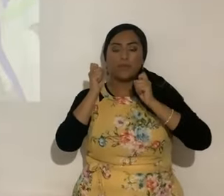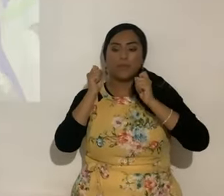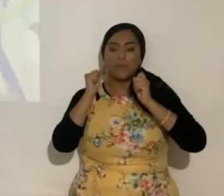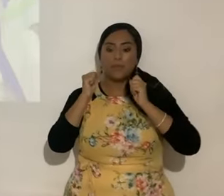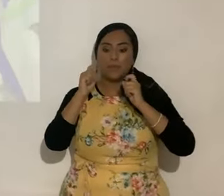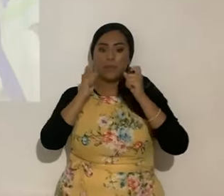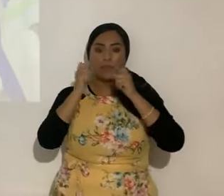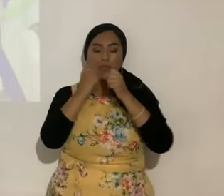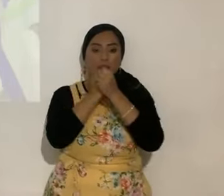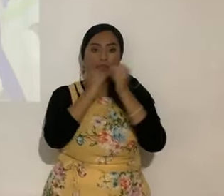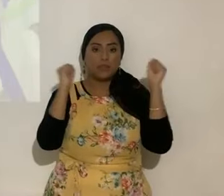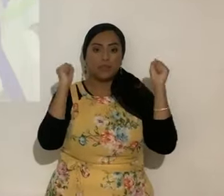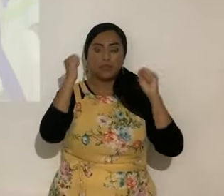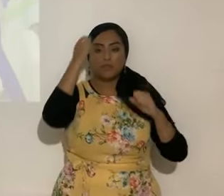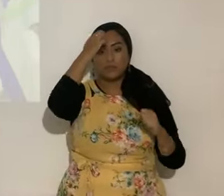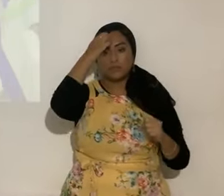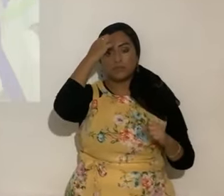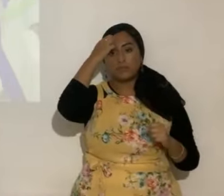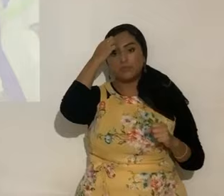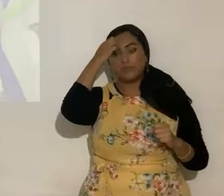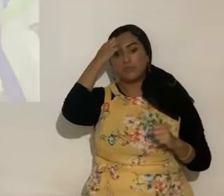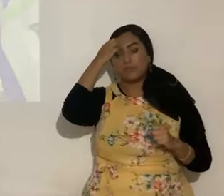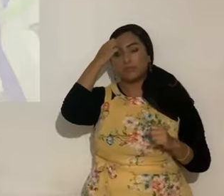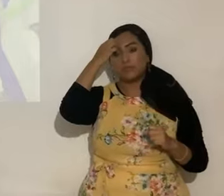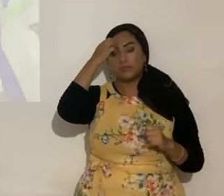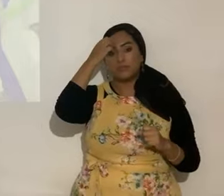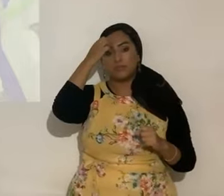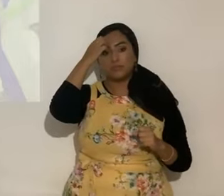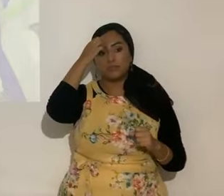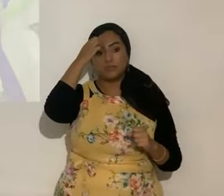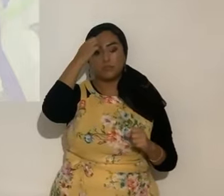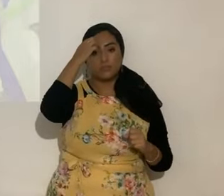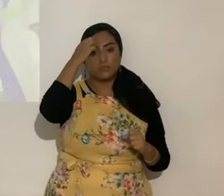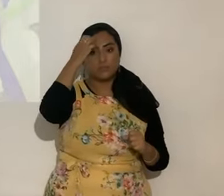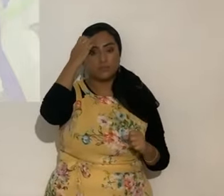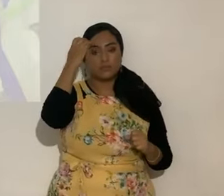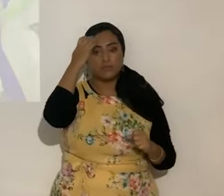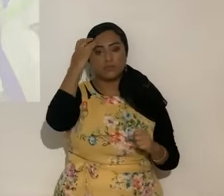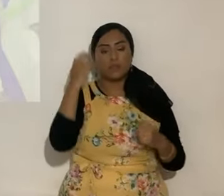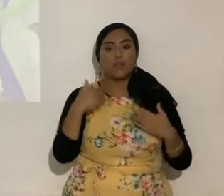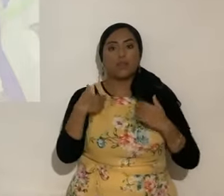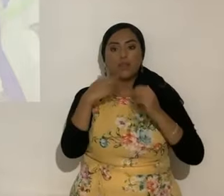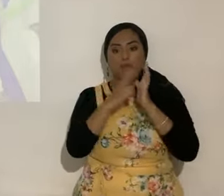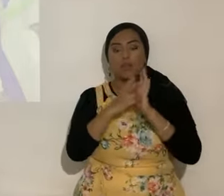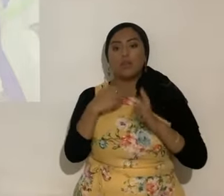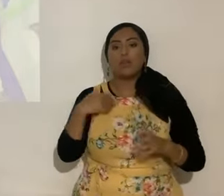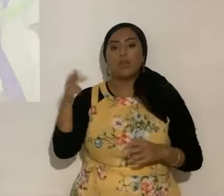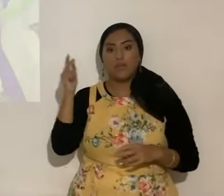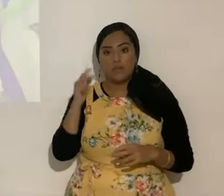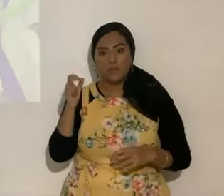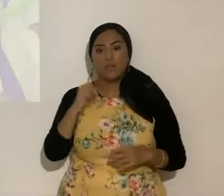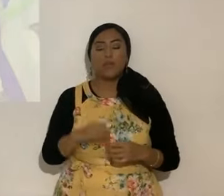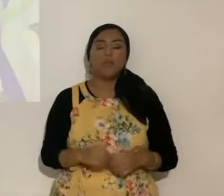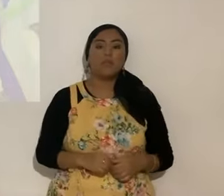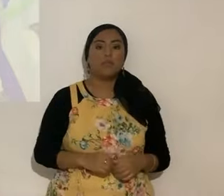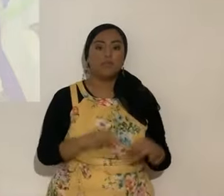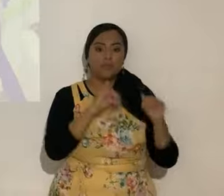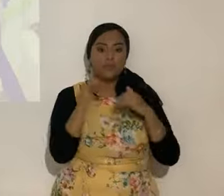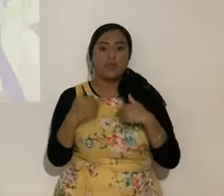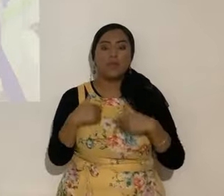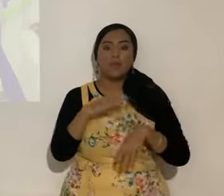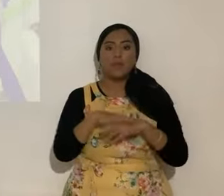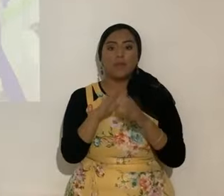de un salvo. Está en este mismo canal, en video, está en audio, en la página gozoipaz.mx, también está en el